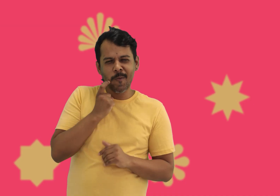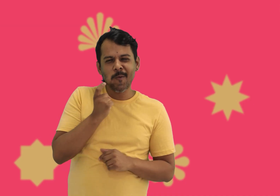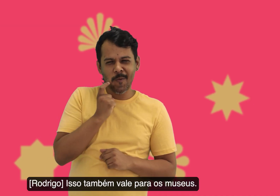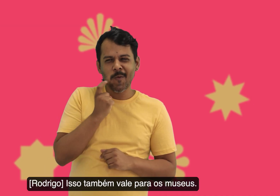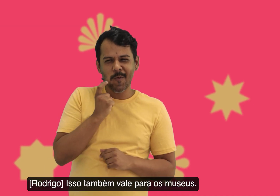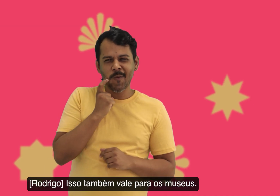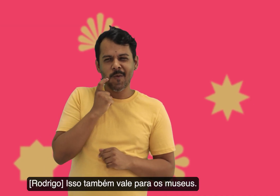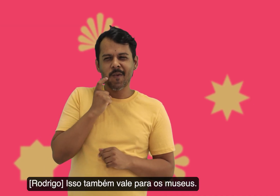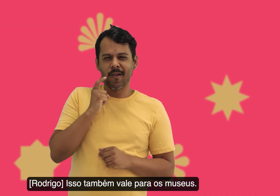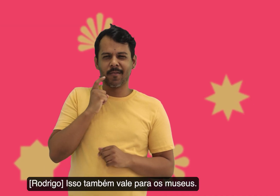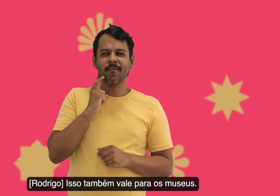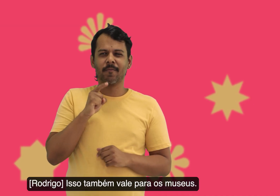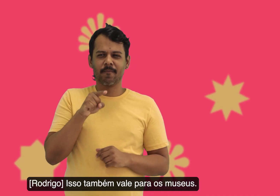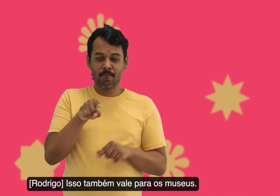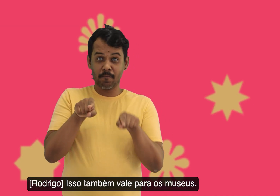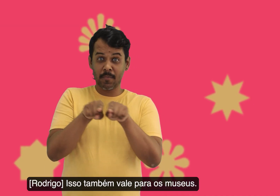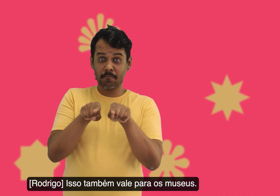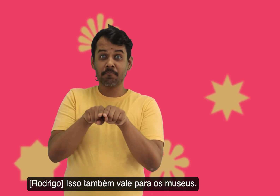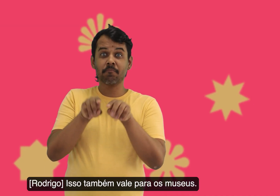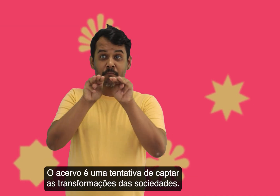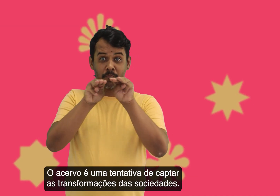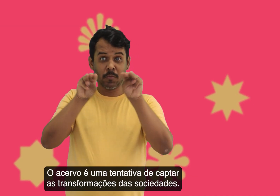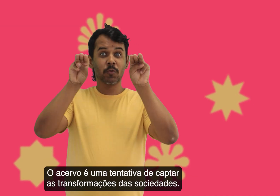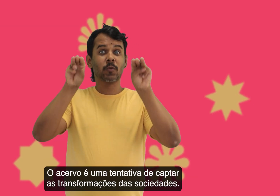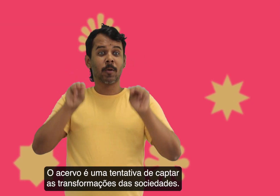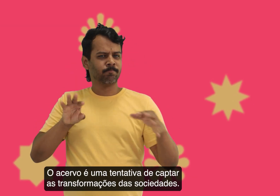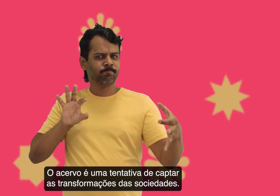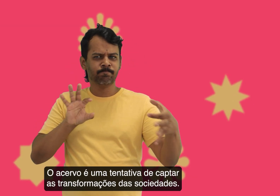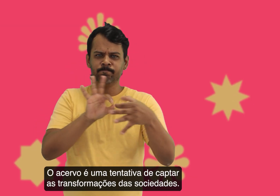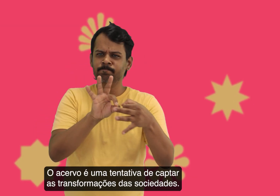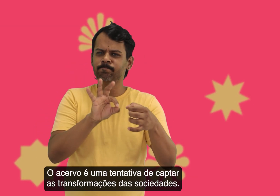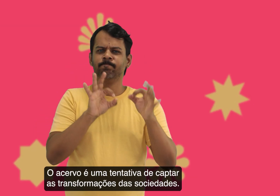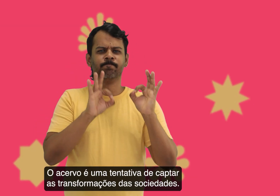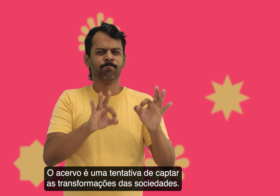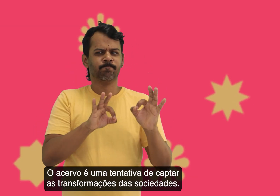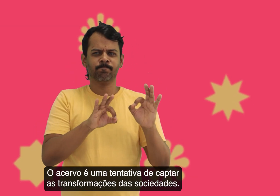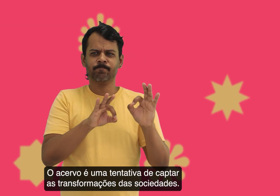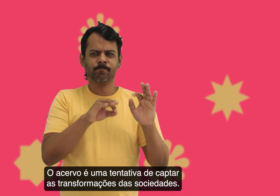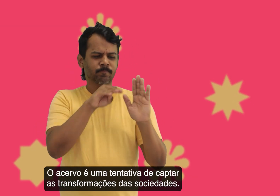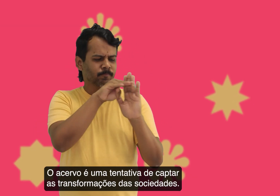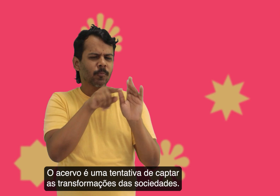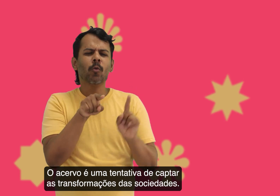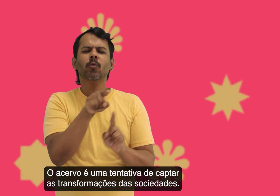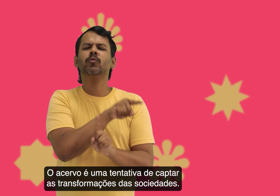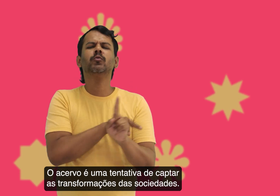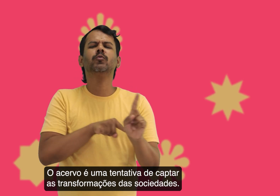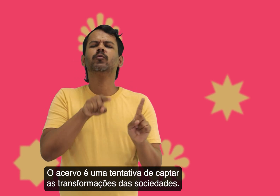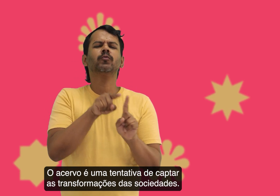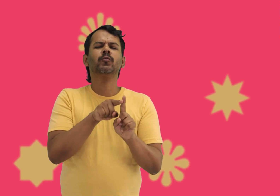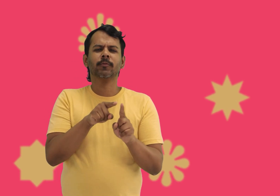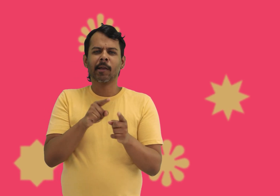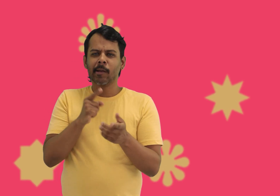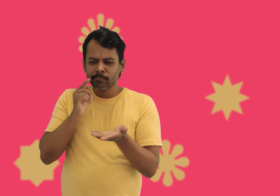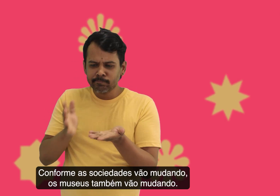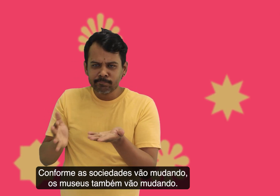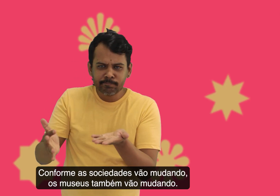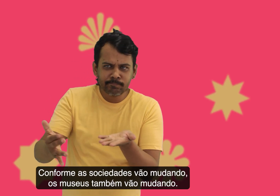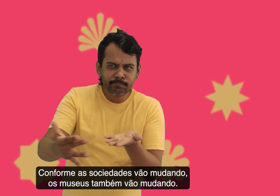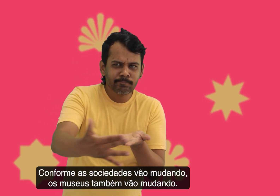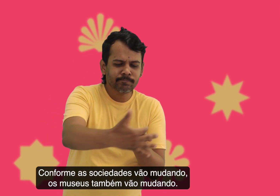efêmeros. Isso também vale para os museus. O acervo é uma tentativa de captar as transformações das sociedades. Conforme as